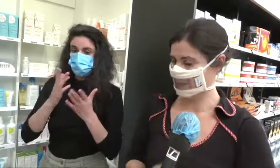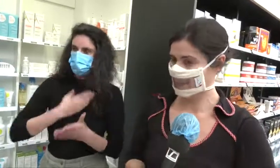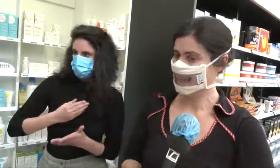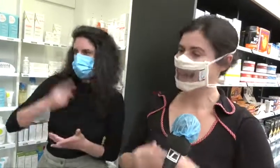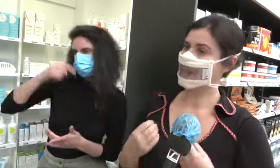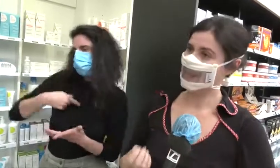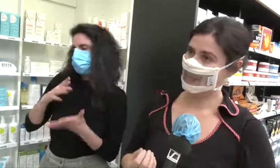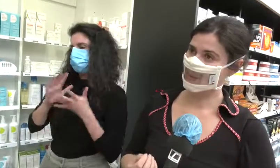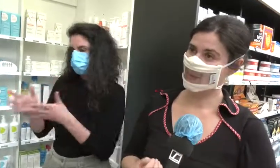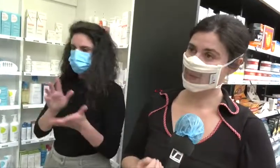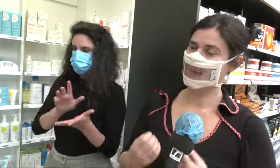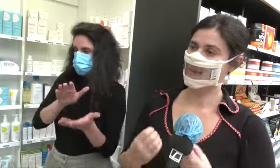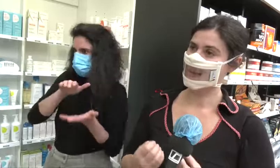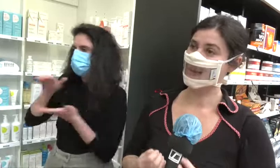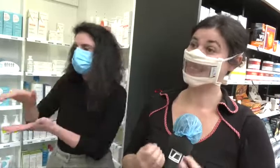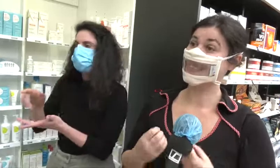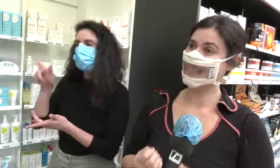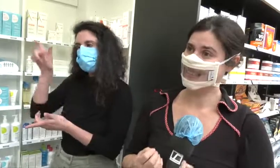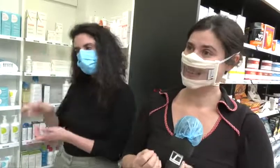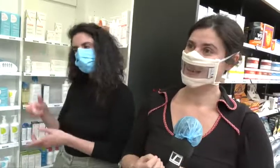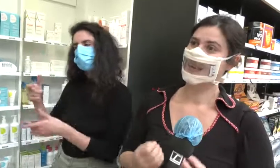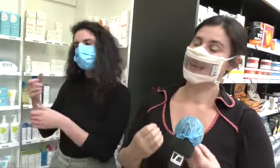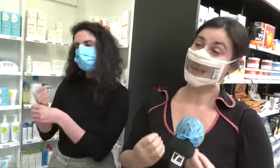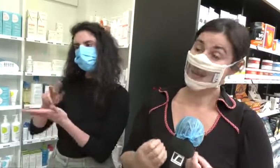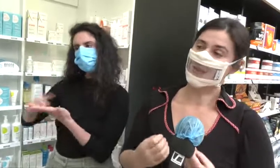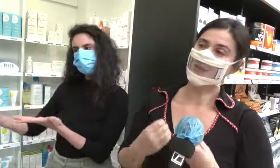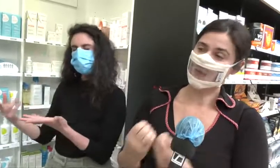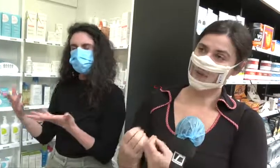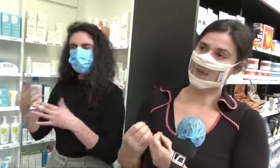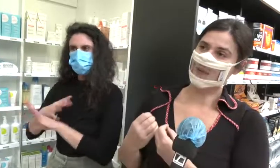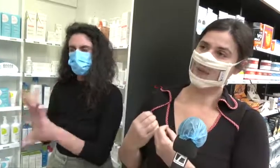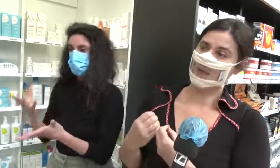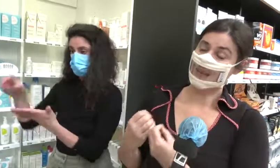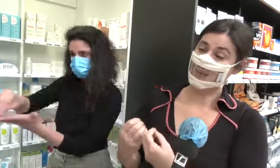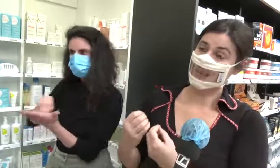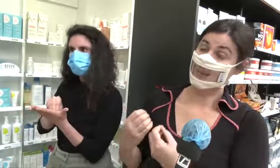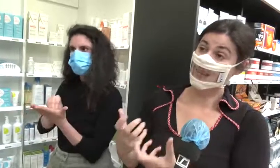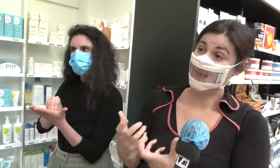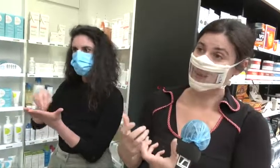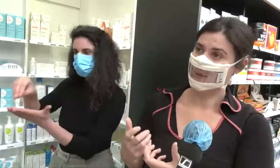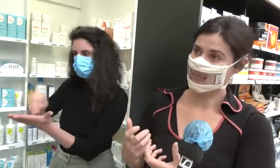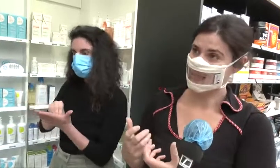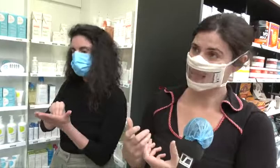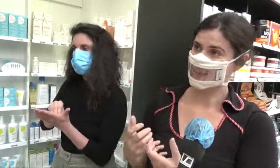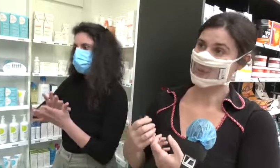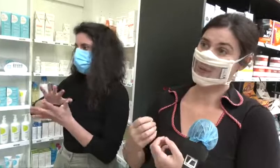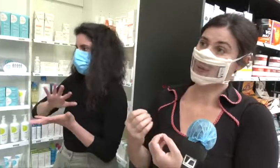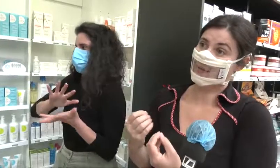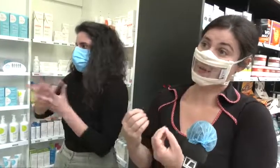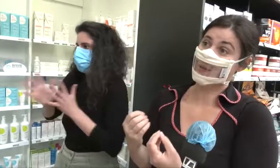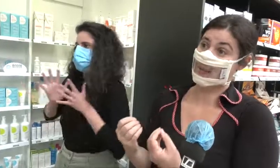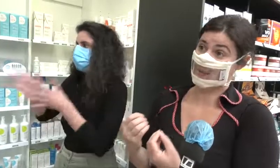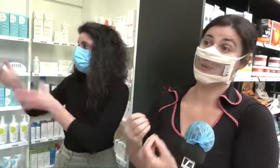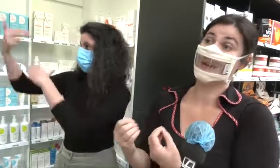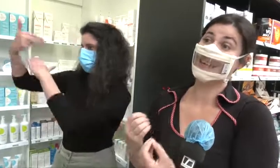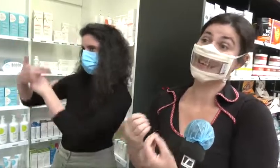mon cas. Alors qu'un traducteur travaille à partir d'écrits et souvent va aller jusqu'à la vidéo en langue des signes, puisque la